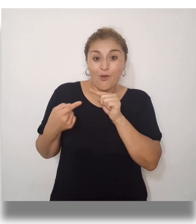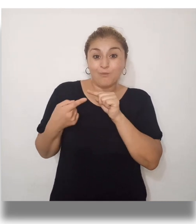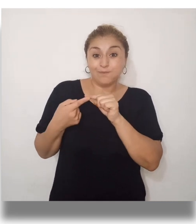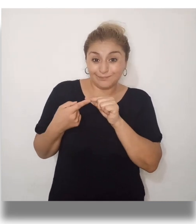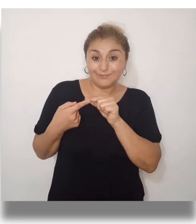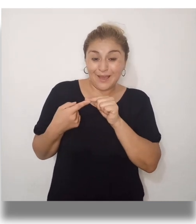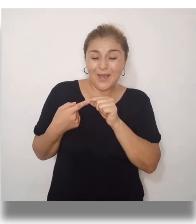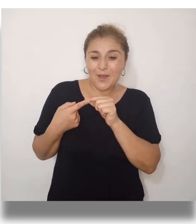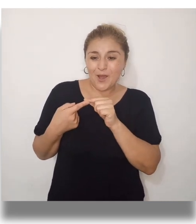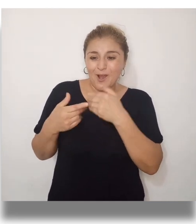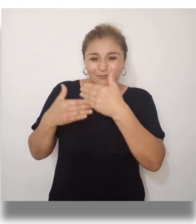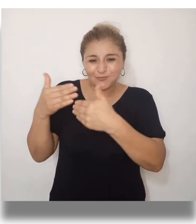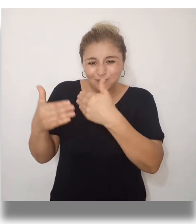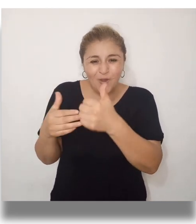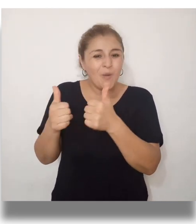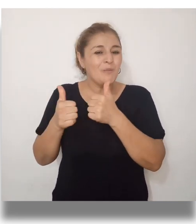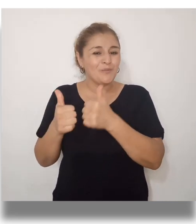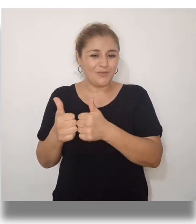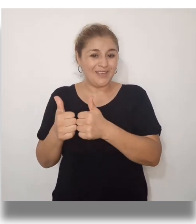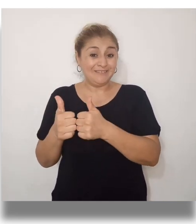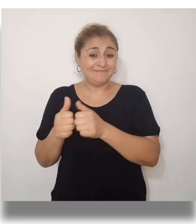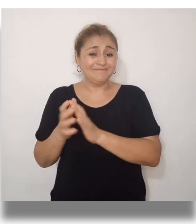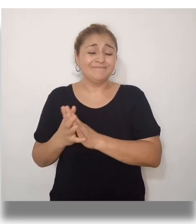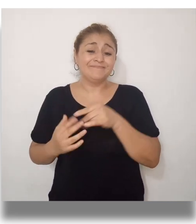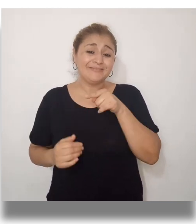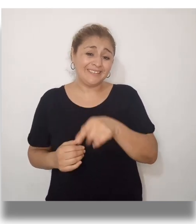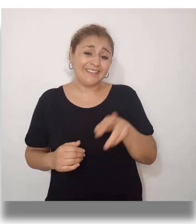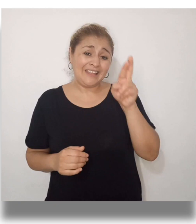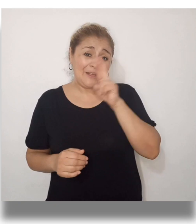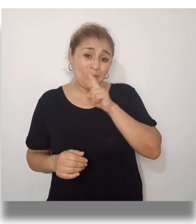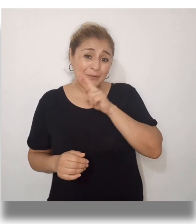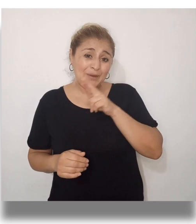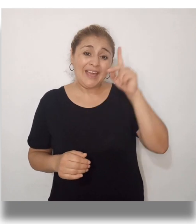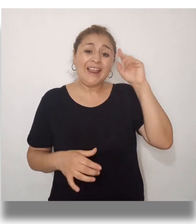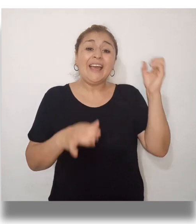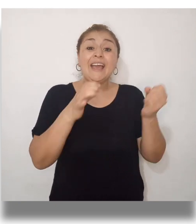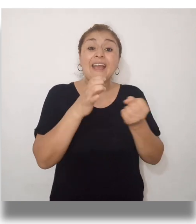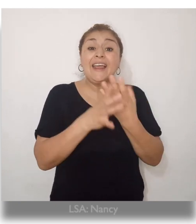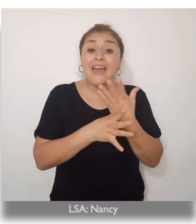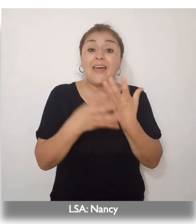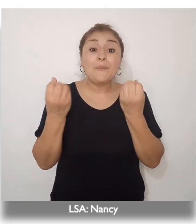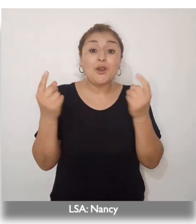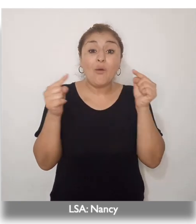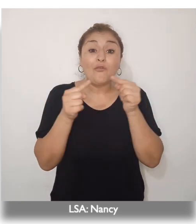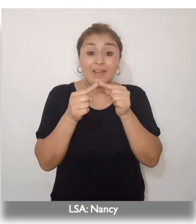sin embargo esta mujer creada con la posibilidad de